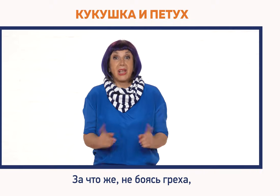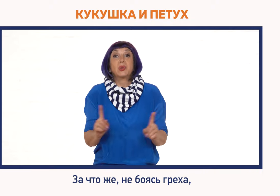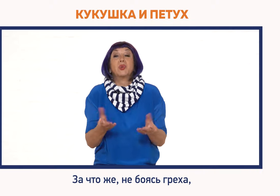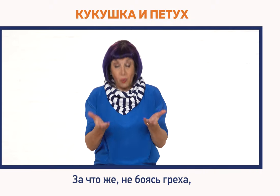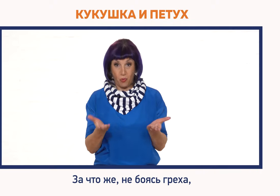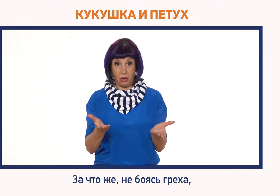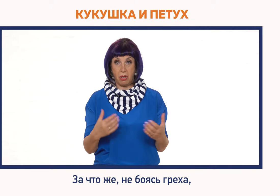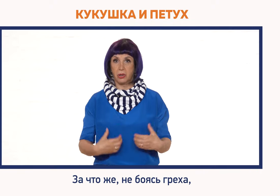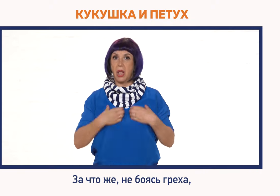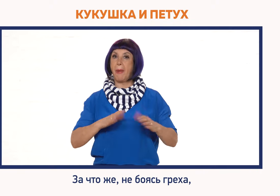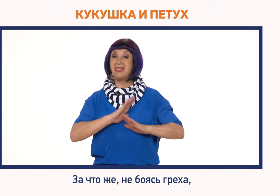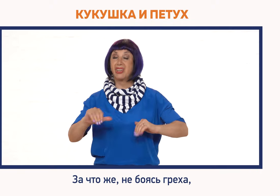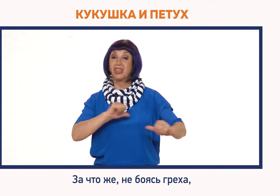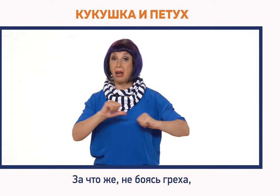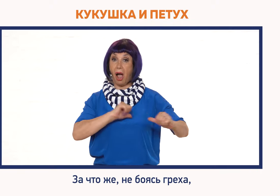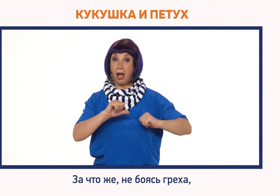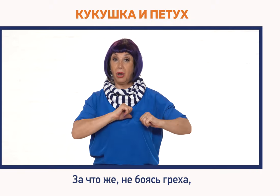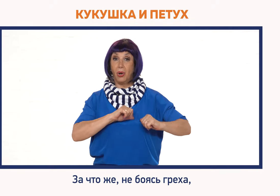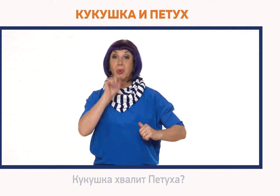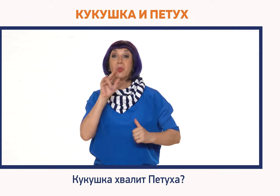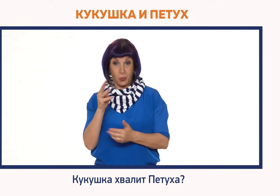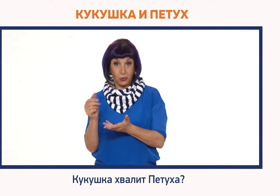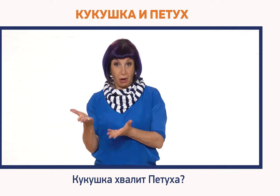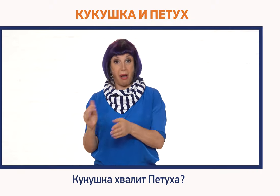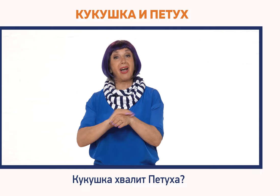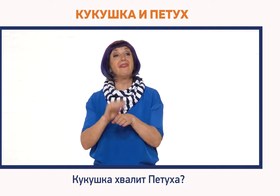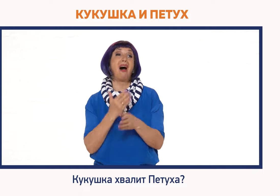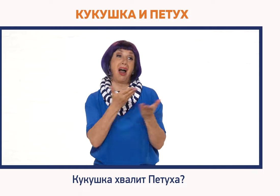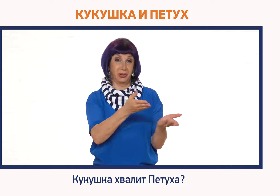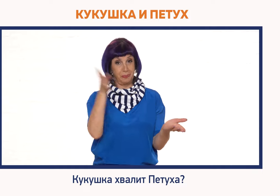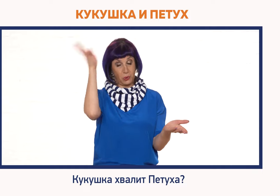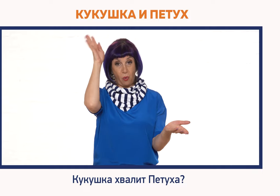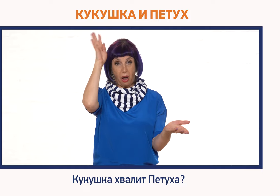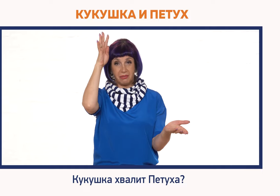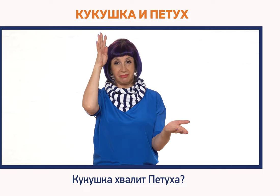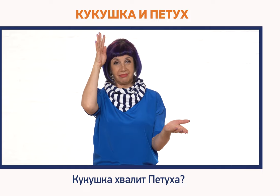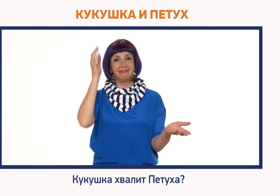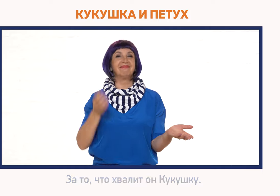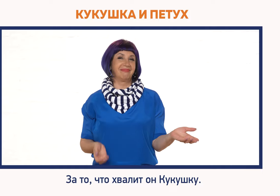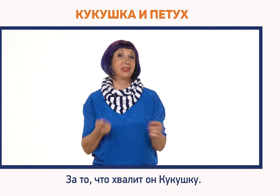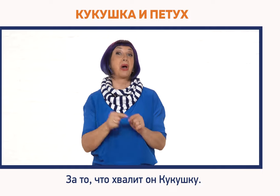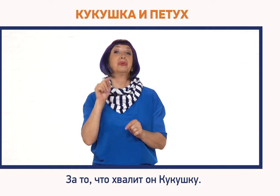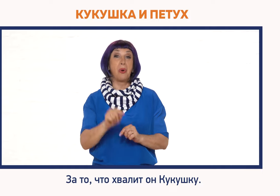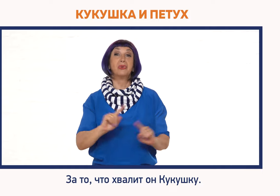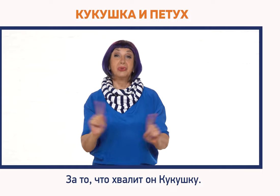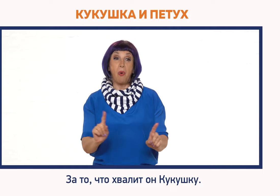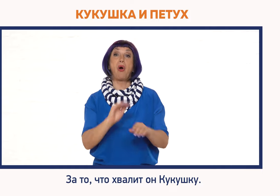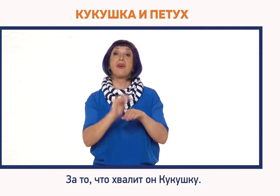За что же, не боясь греха, кукушка хвалит петуха? За то, что